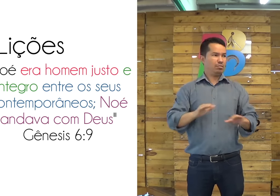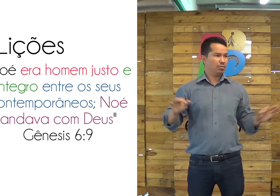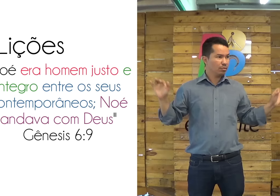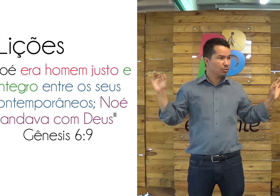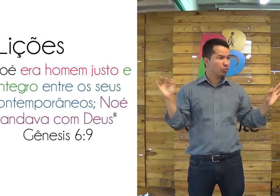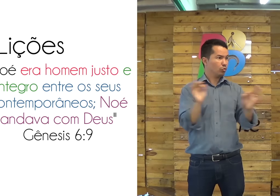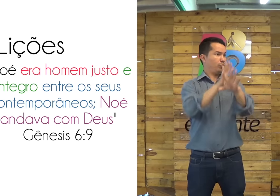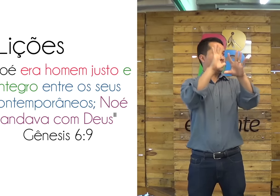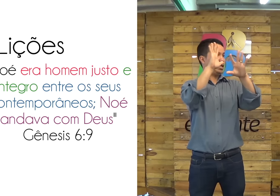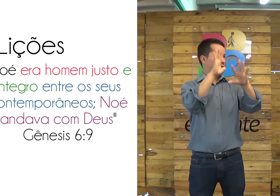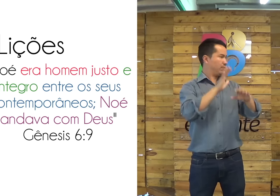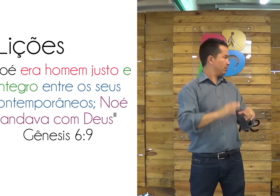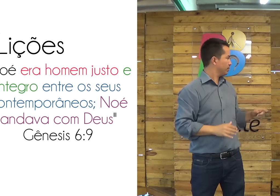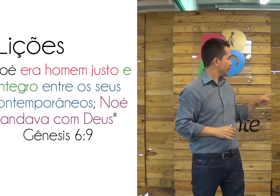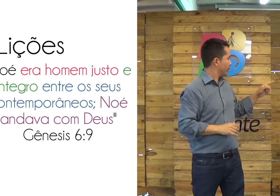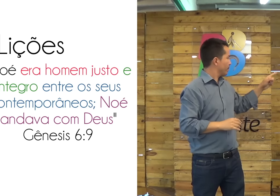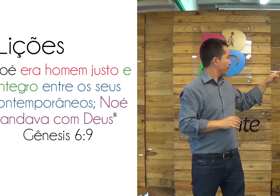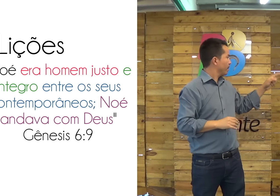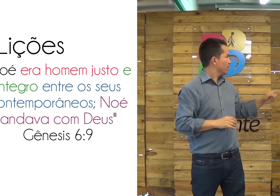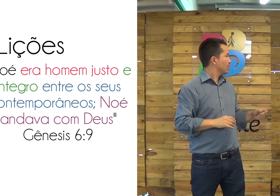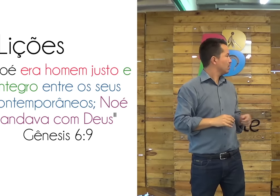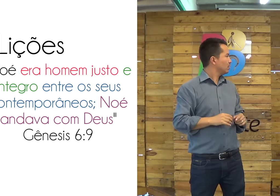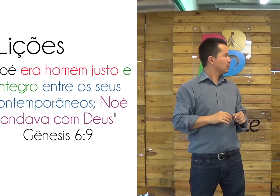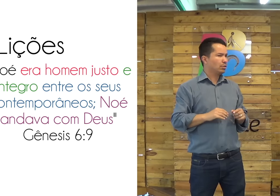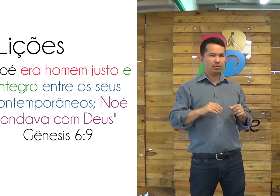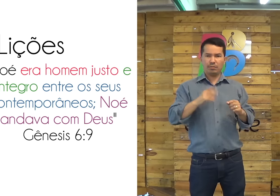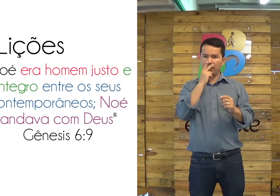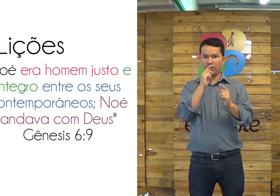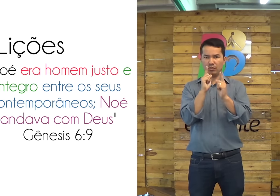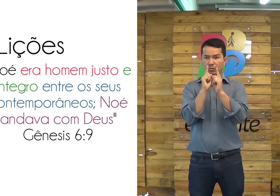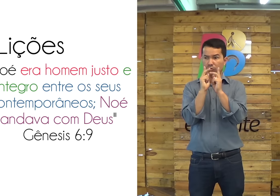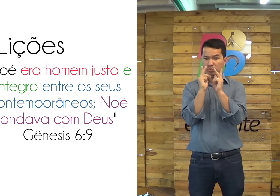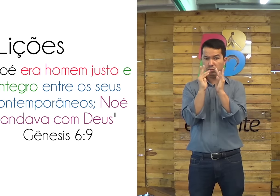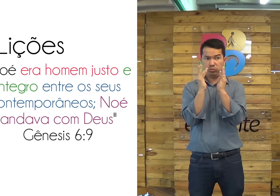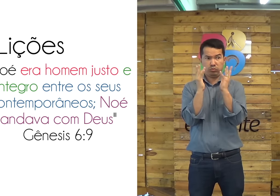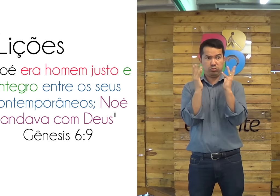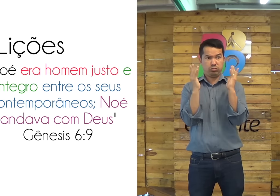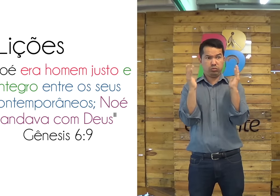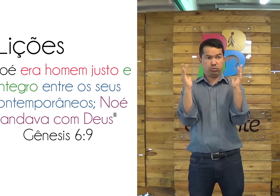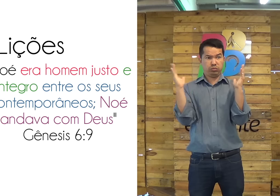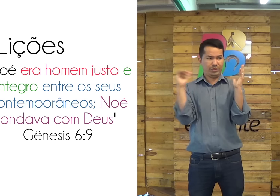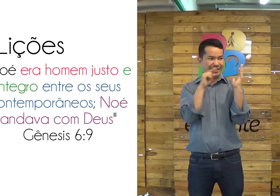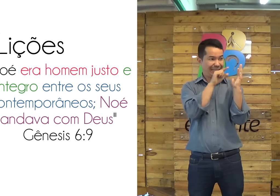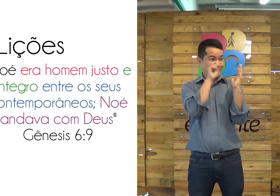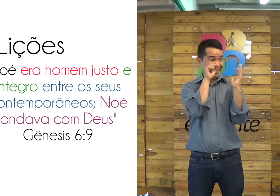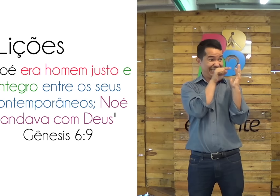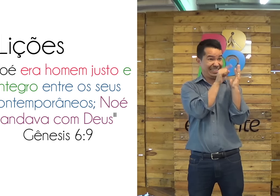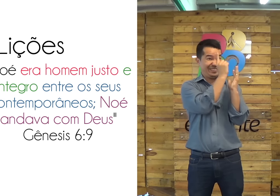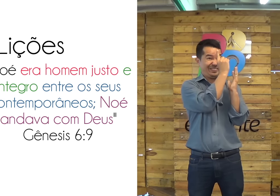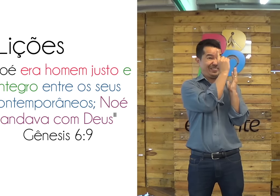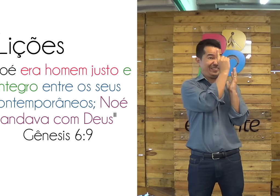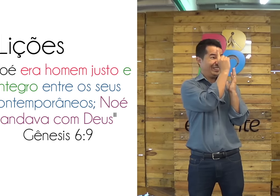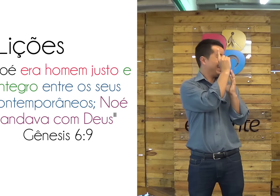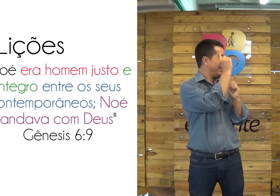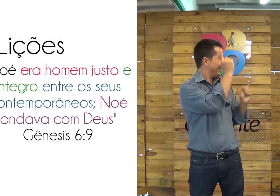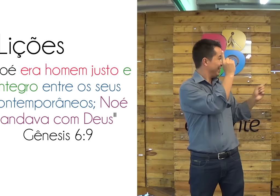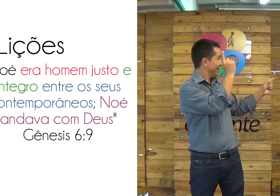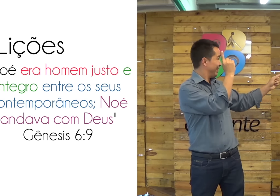completo completo Entre né entre ali tinha várias pessoas